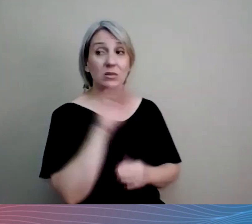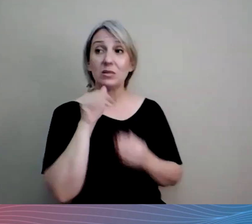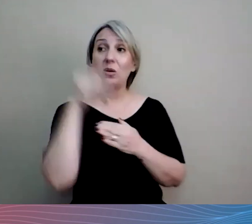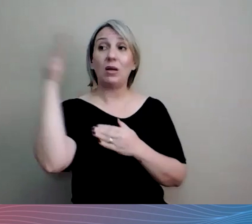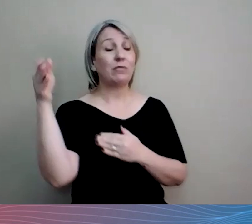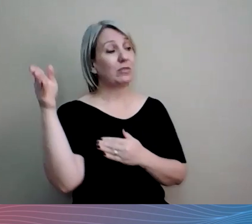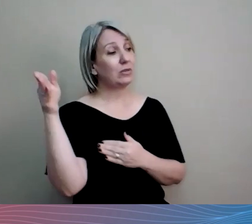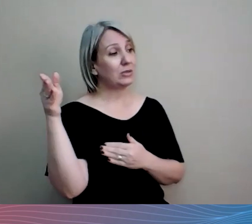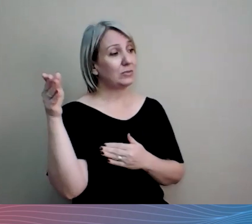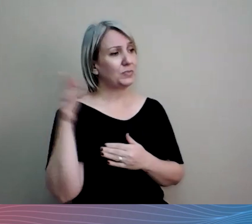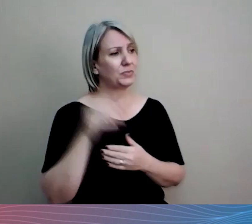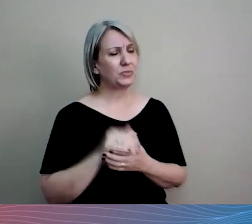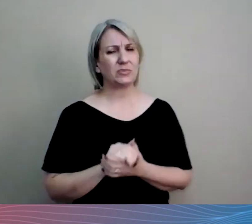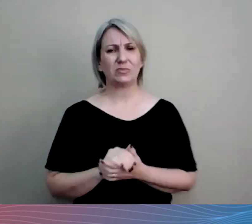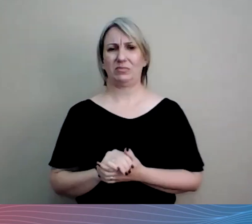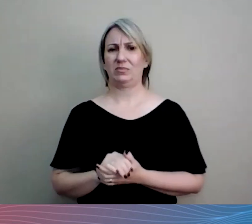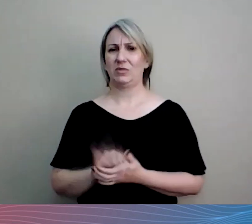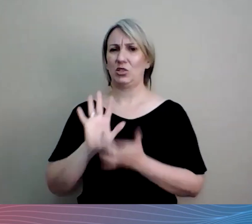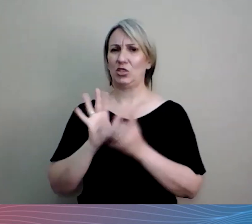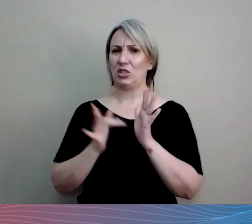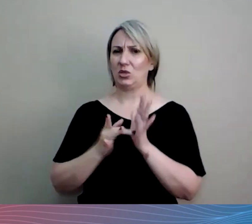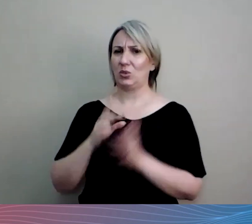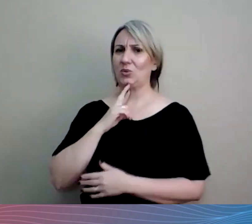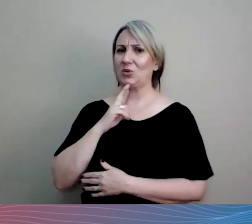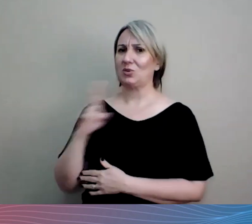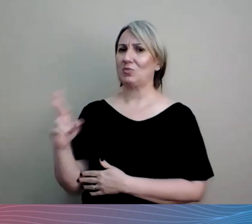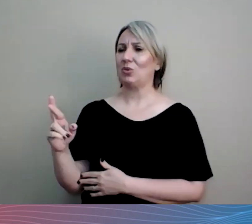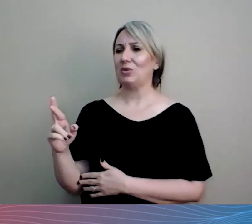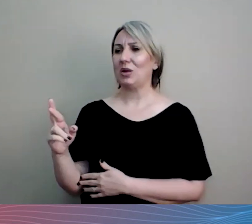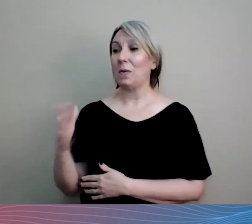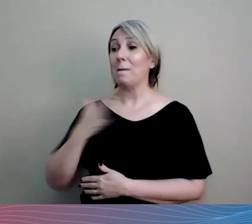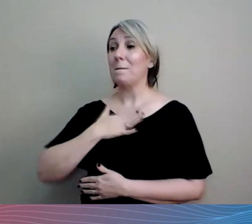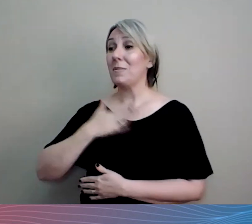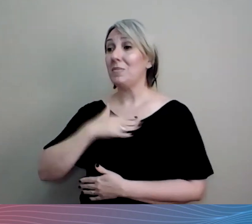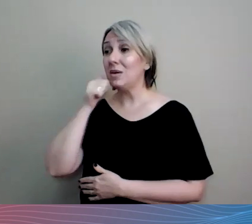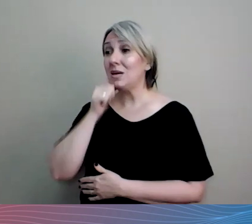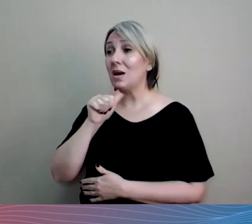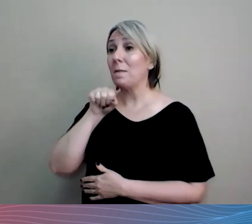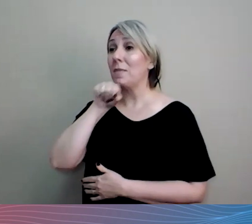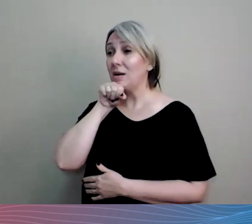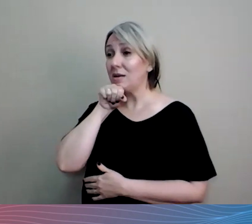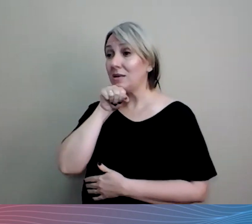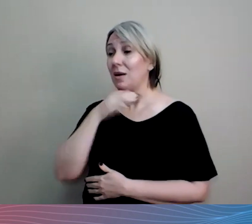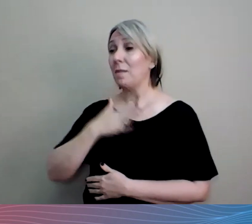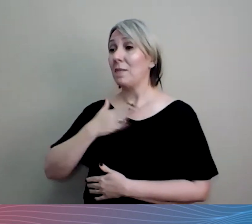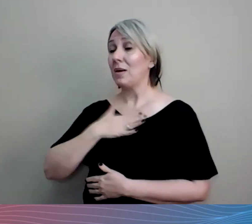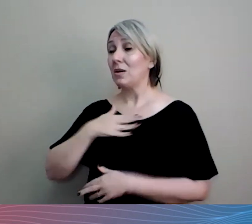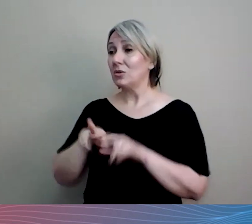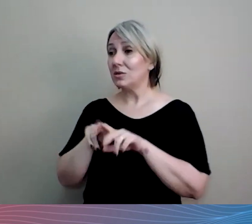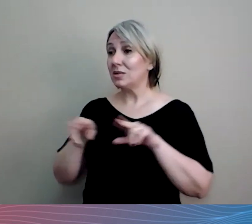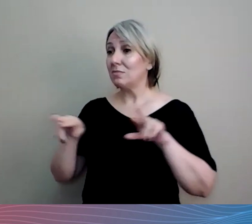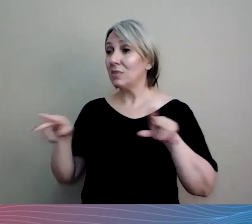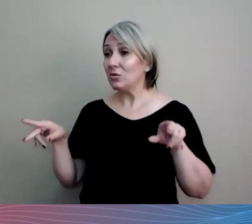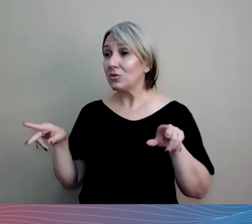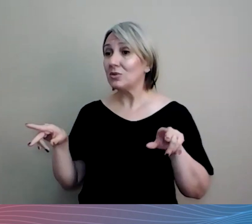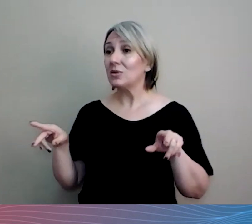céus. Aí quando ele falou sobre, né, alguns disserem, Senhor, Senhor, naquele dia, não é isso? É o Senhor falando, na